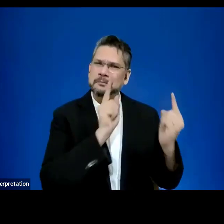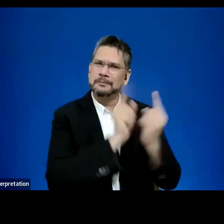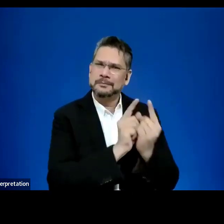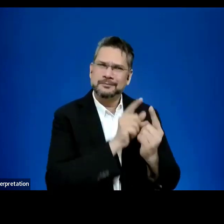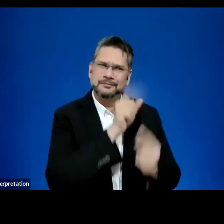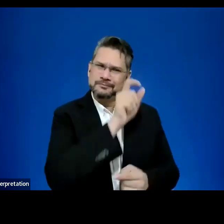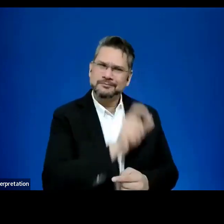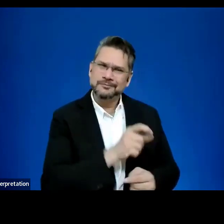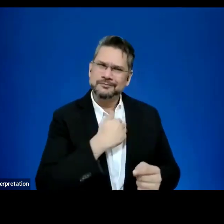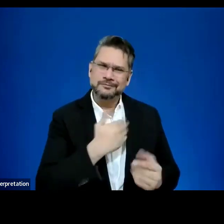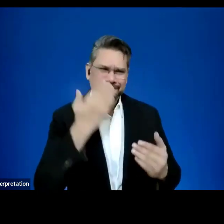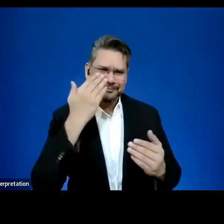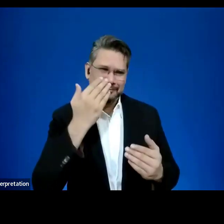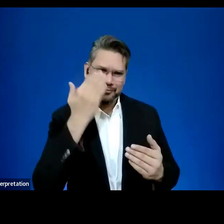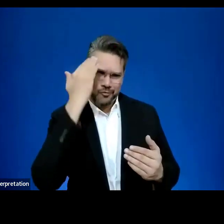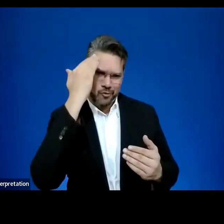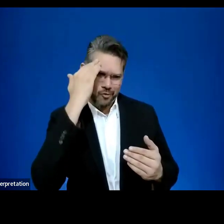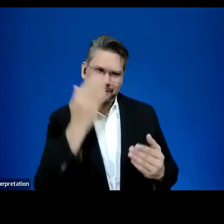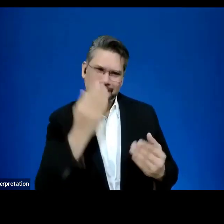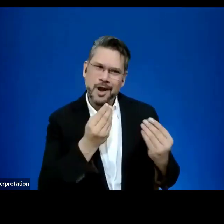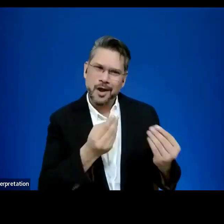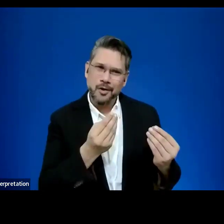好，我可以听得到你的声音。